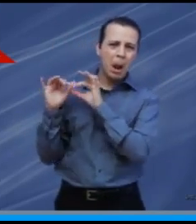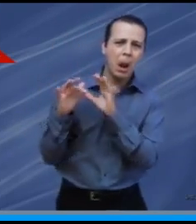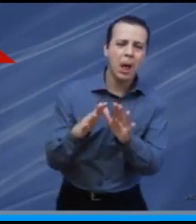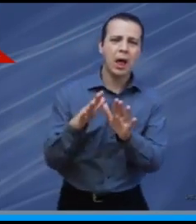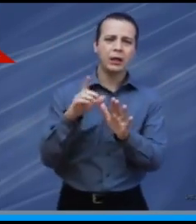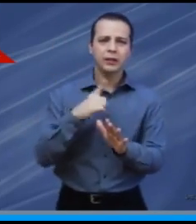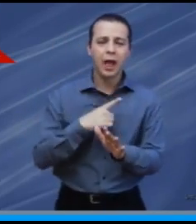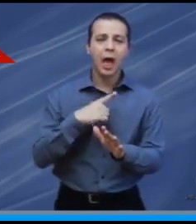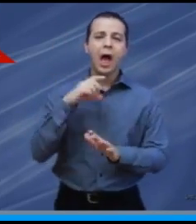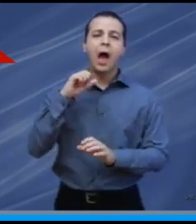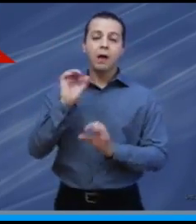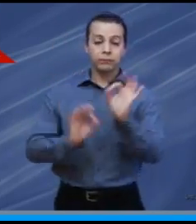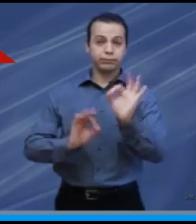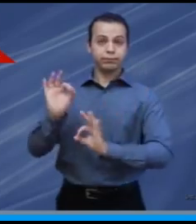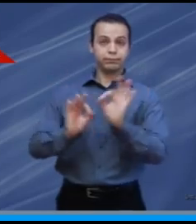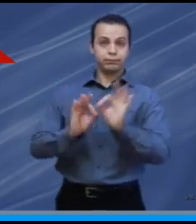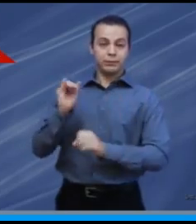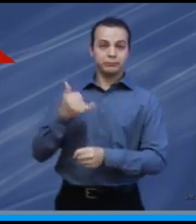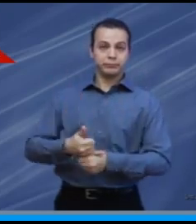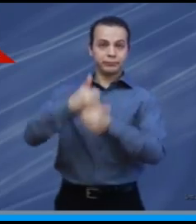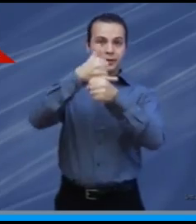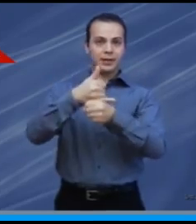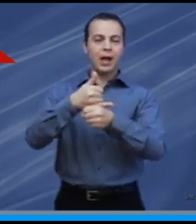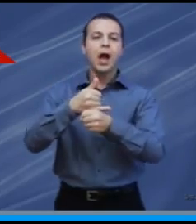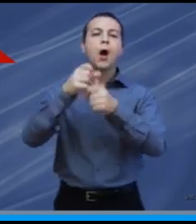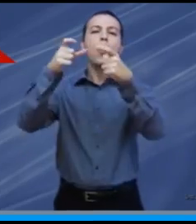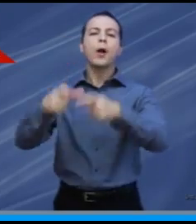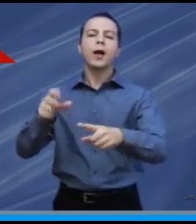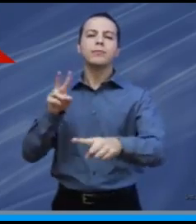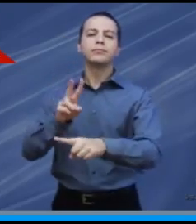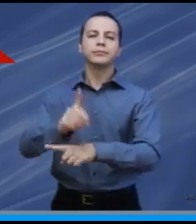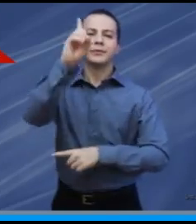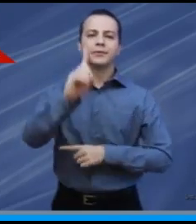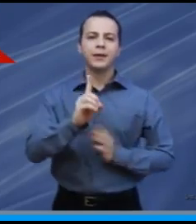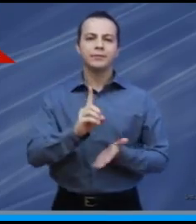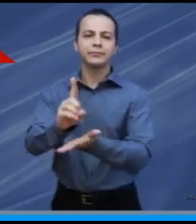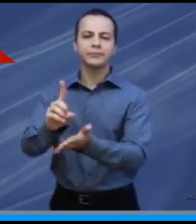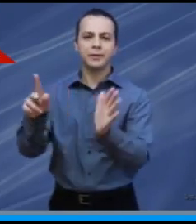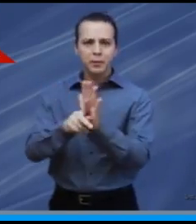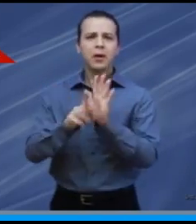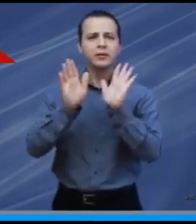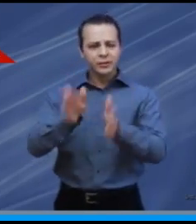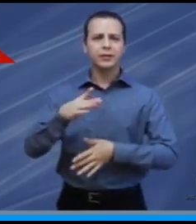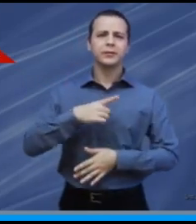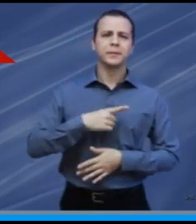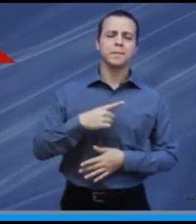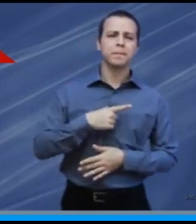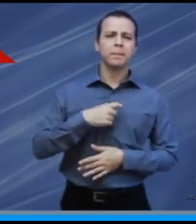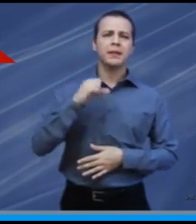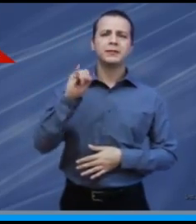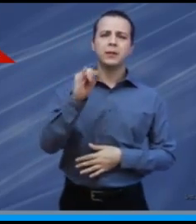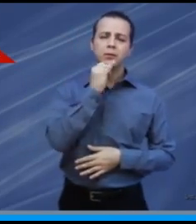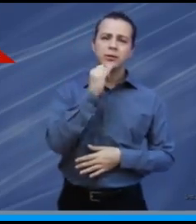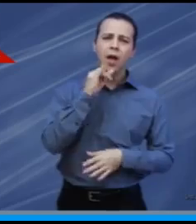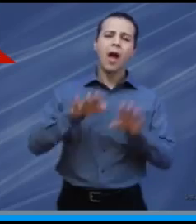vezes a empresa organizadora reserva locais especiais para pessoas com deficiência ou cotas para pessoas